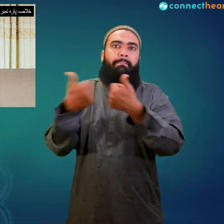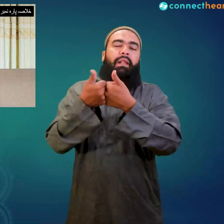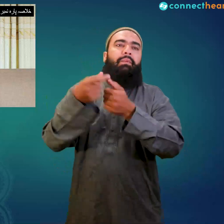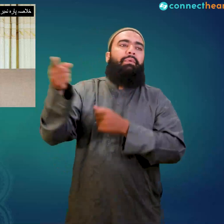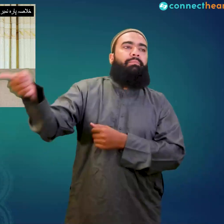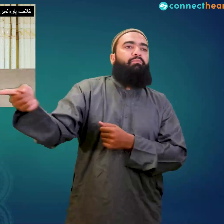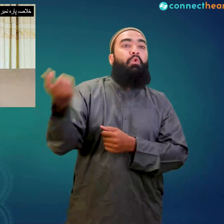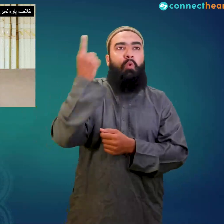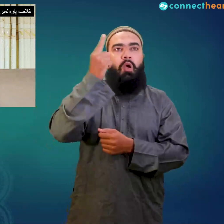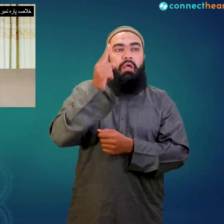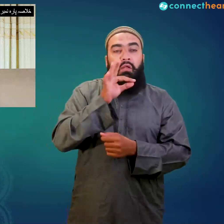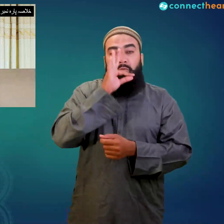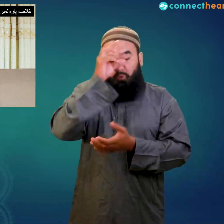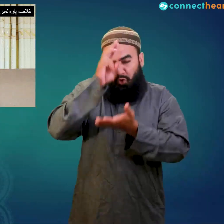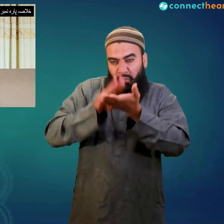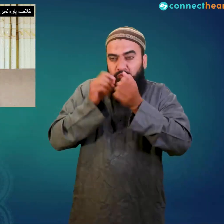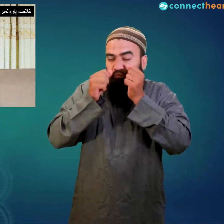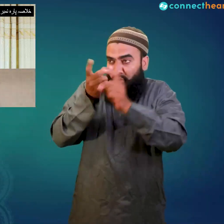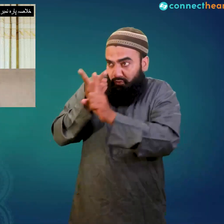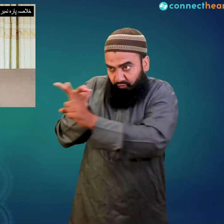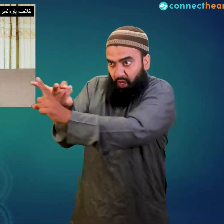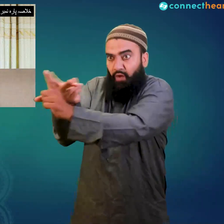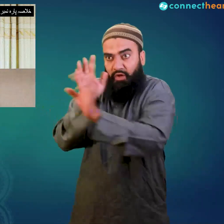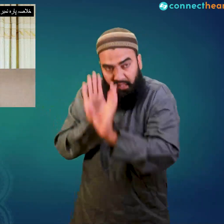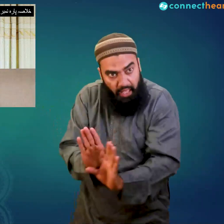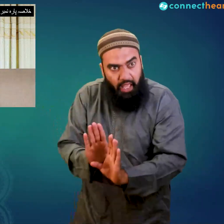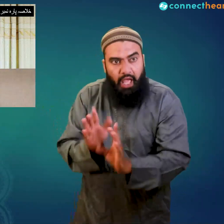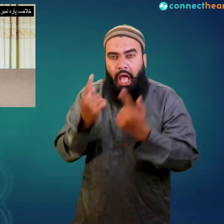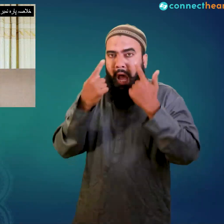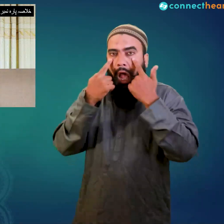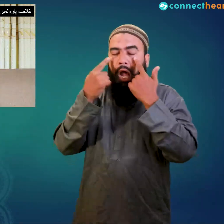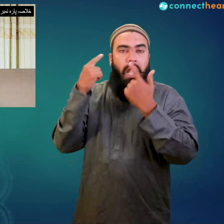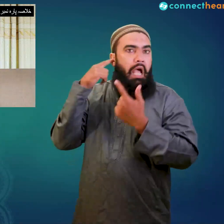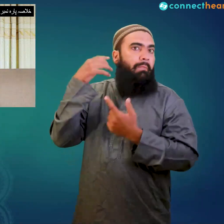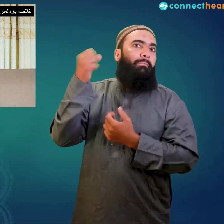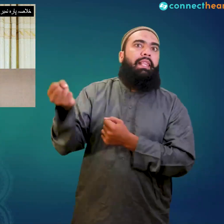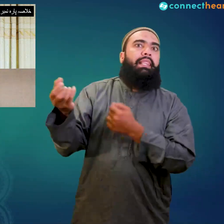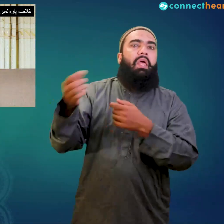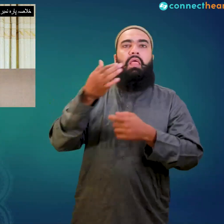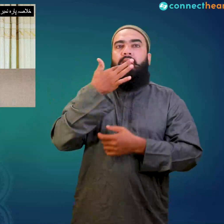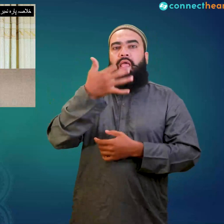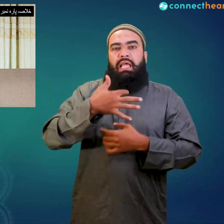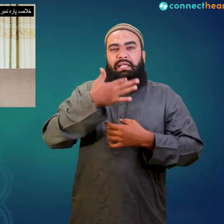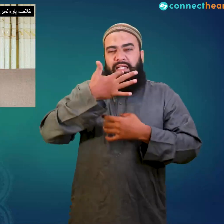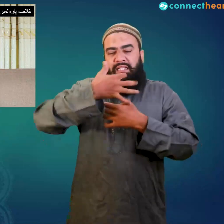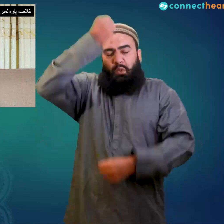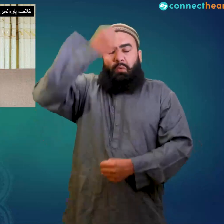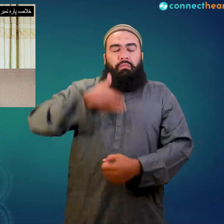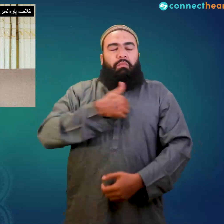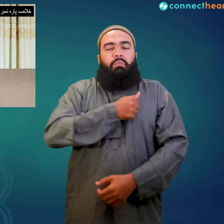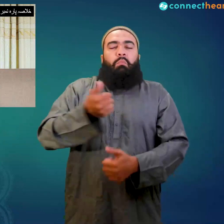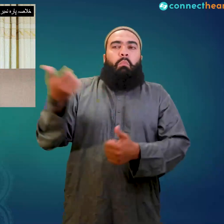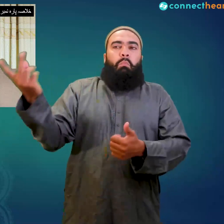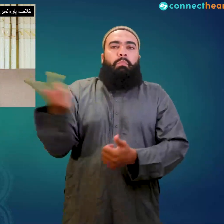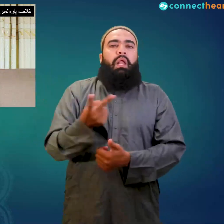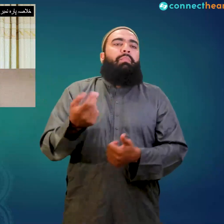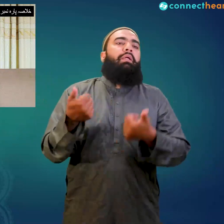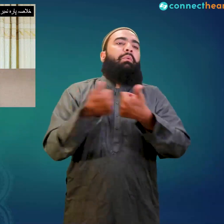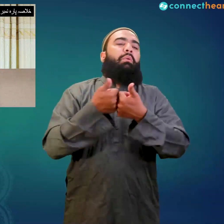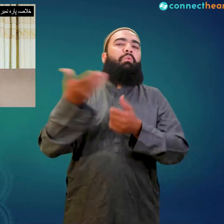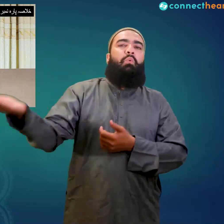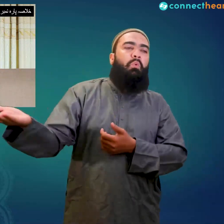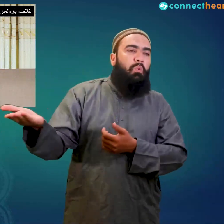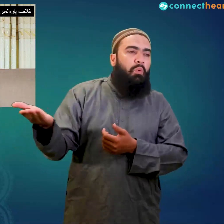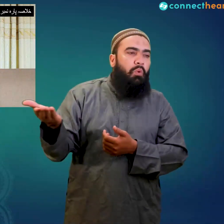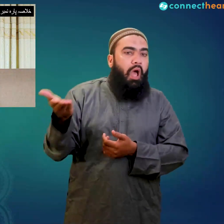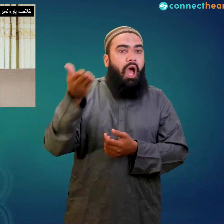ان تسمعوا الا من یؤمن، آپ صرف ایسوں کو سنا سکتے ہیں جو ایمان لانے والے اور اطاعت